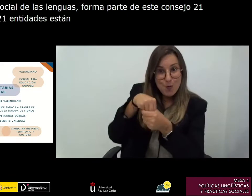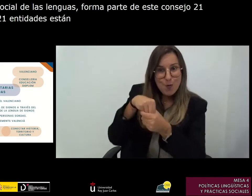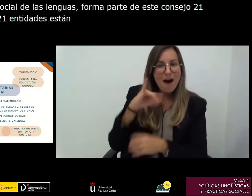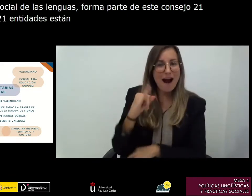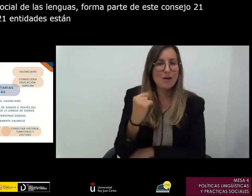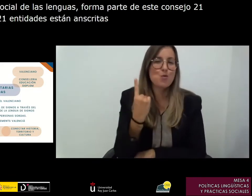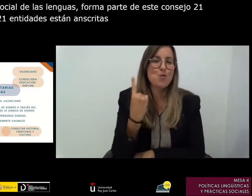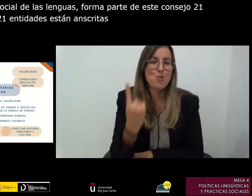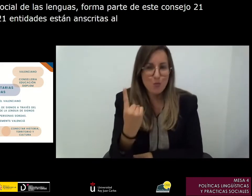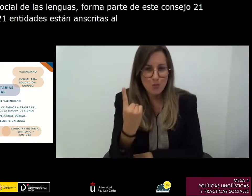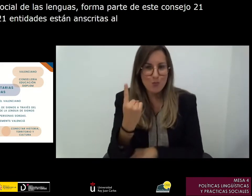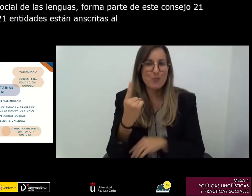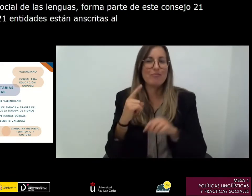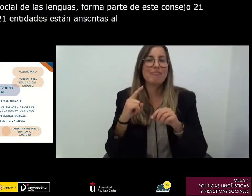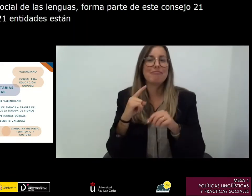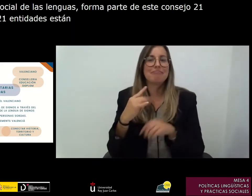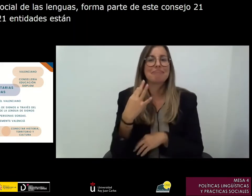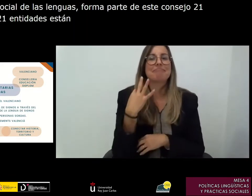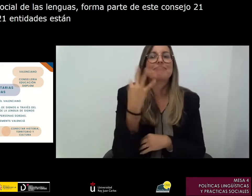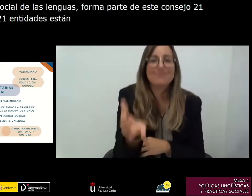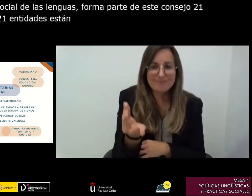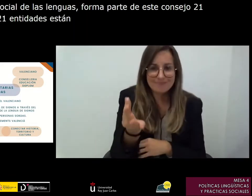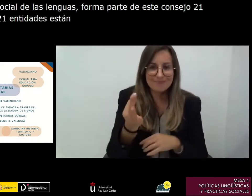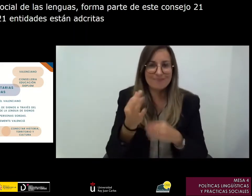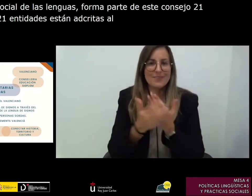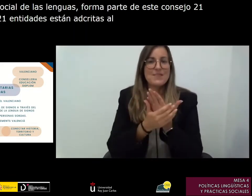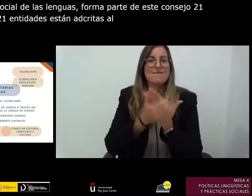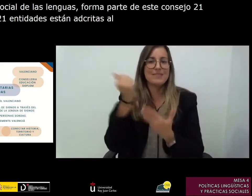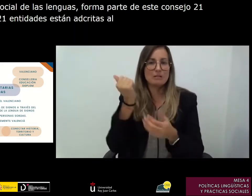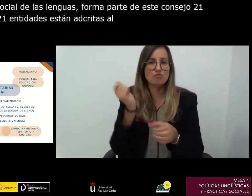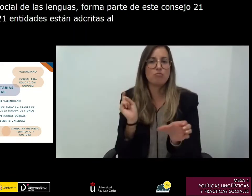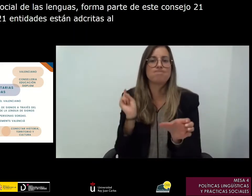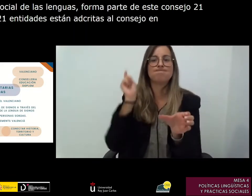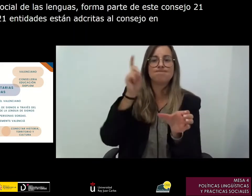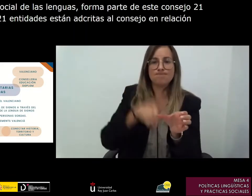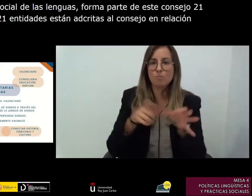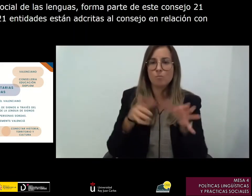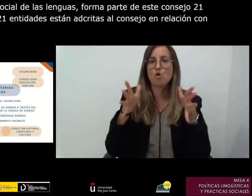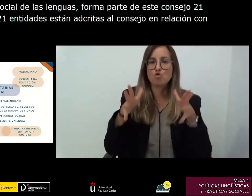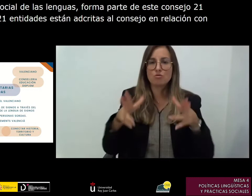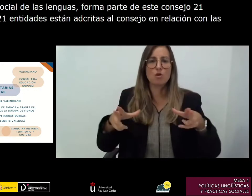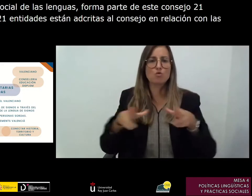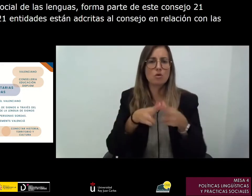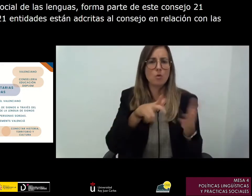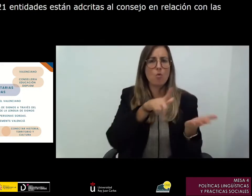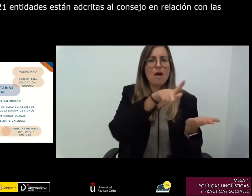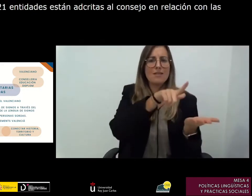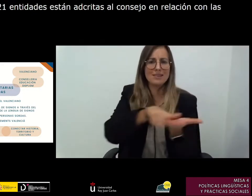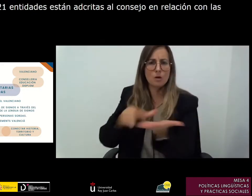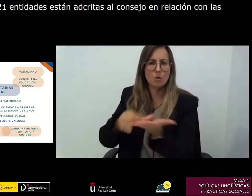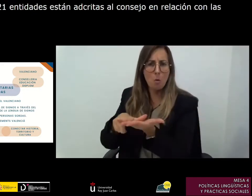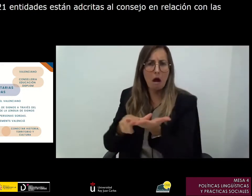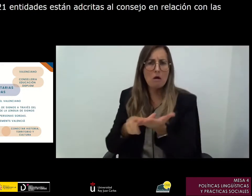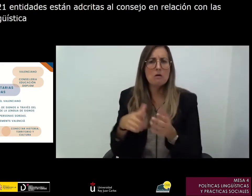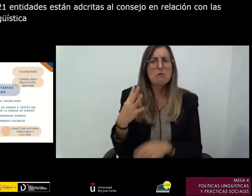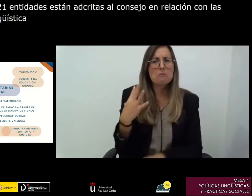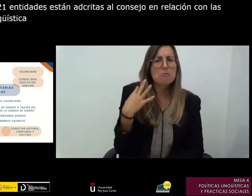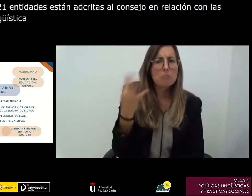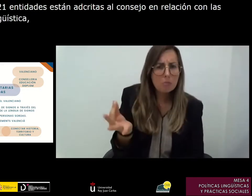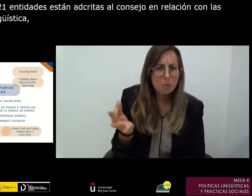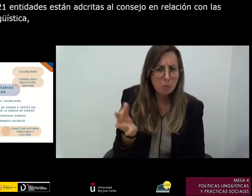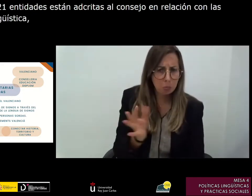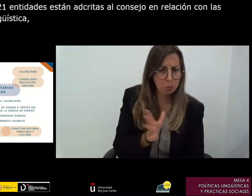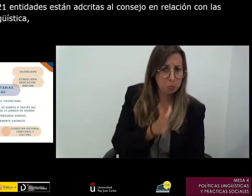la política lingüística. De estas 21 entidades, una de ellas somos nosotros, la Federación de Personas Sordas de